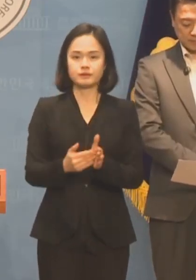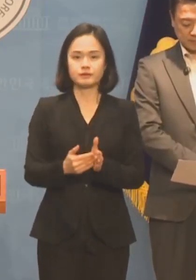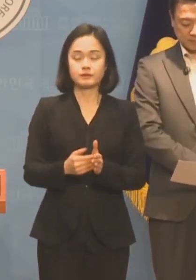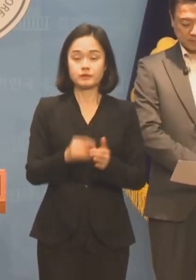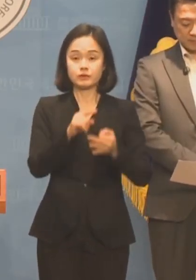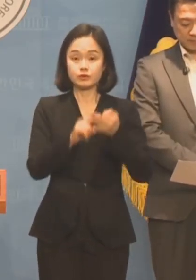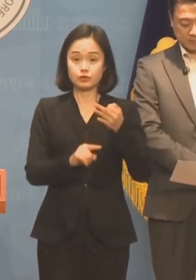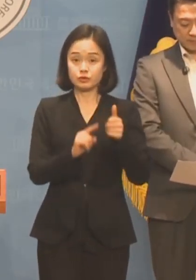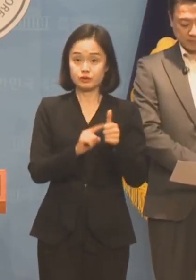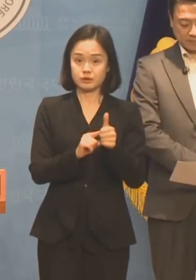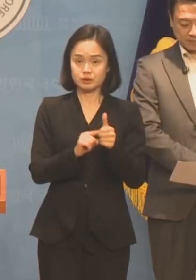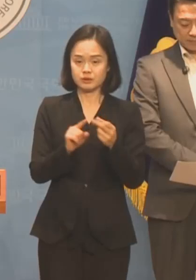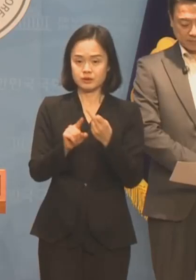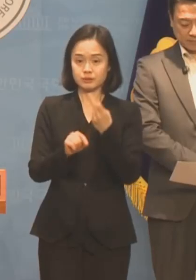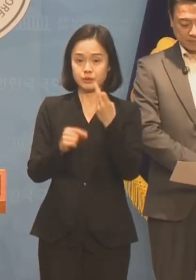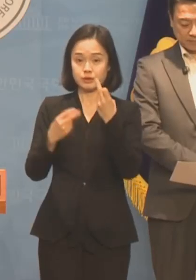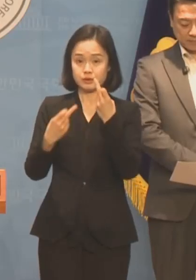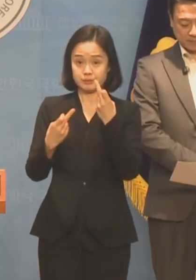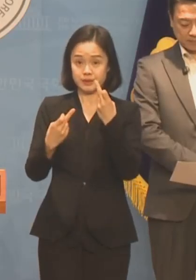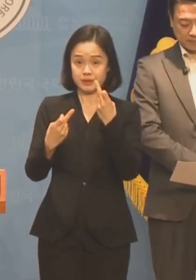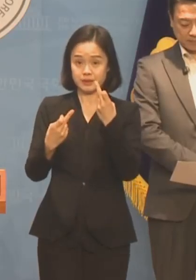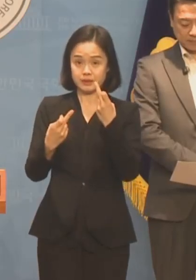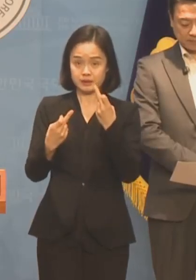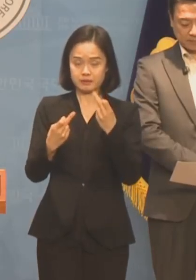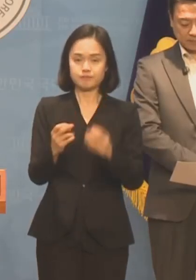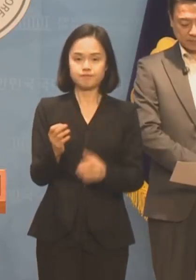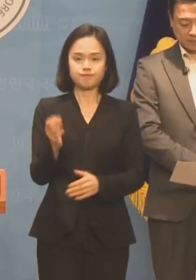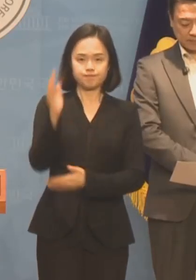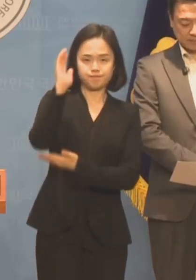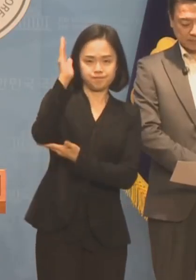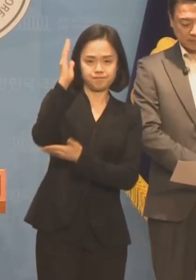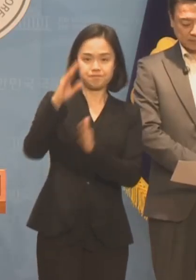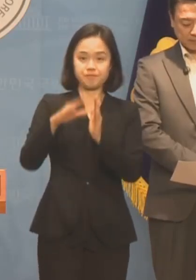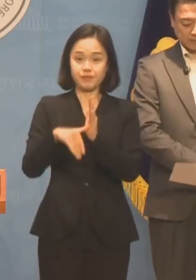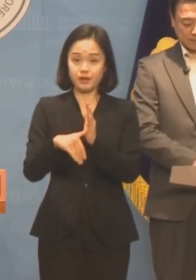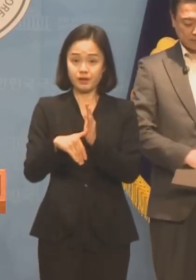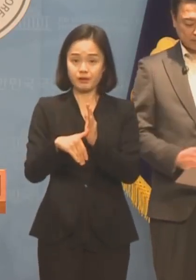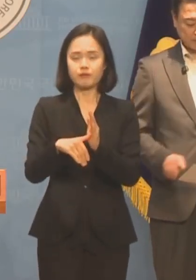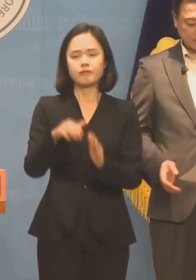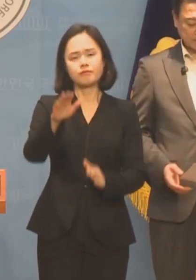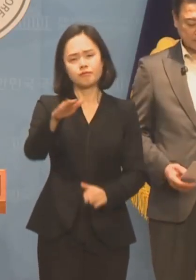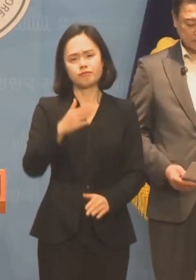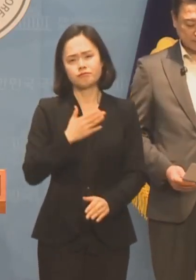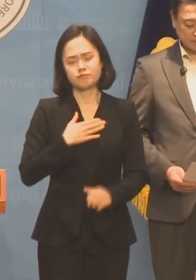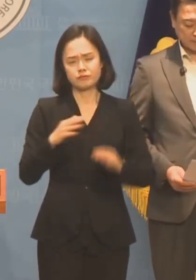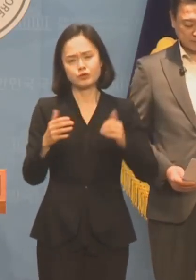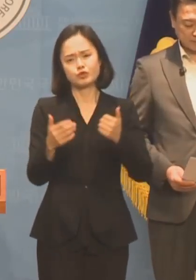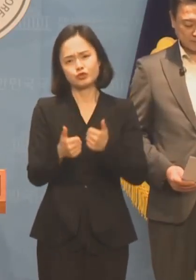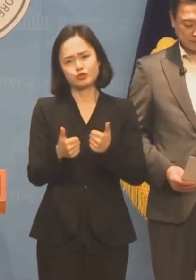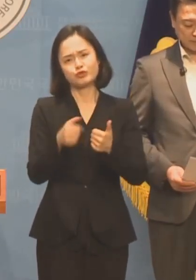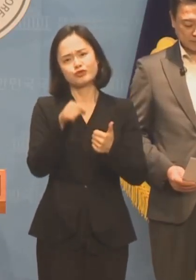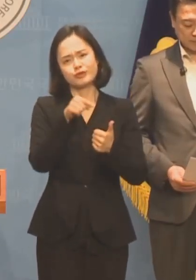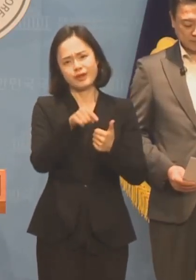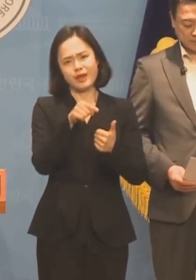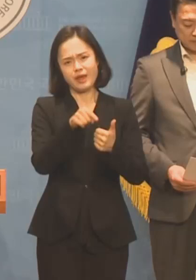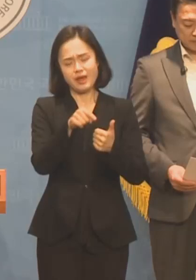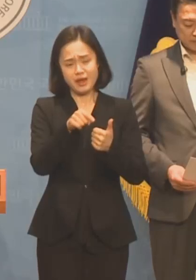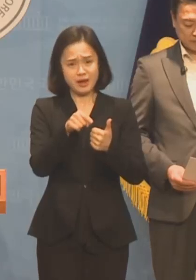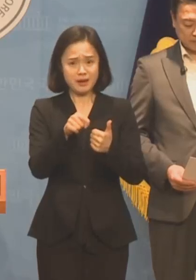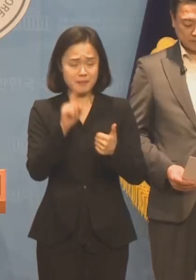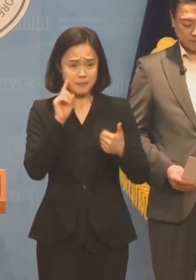대국민 담화를 통해서 국회를 마비하려 했다면 단전시켰을 것이라고